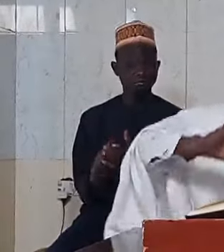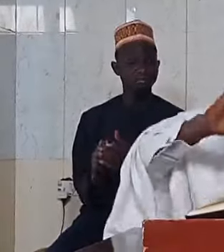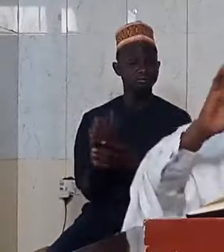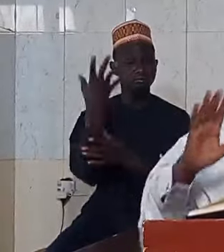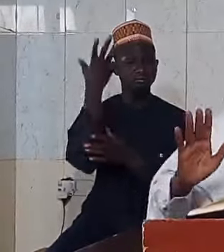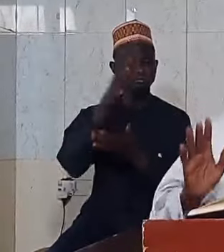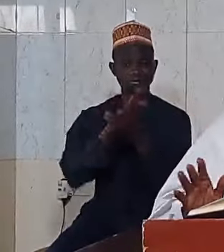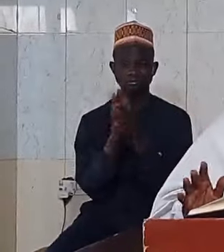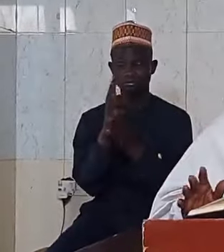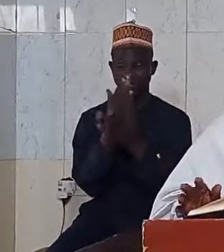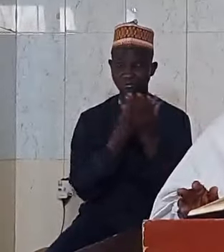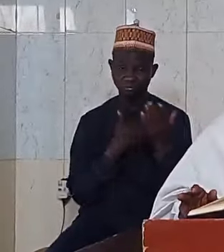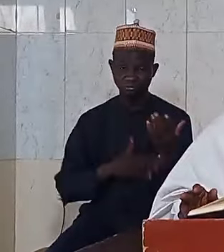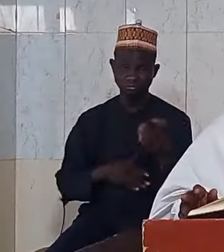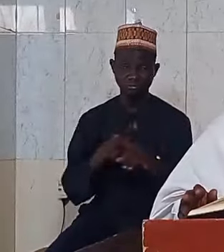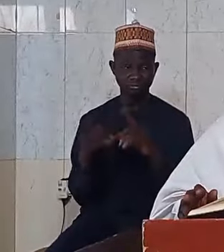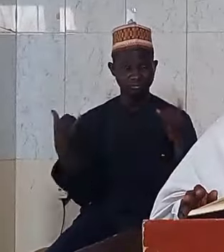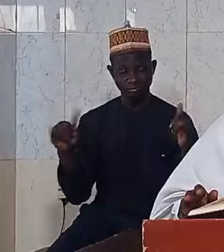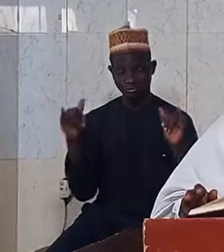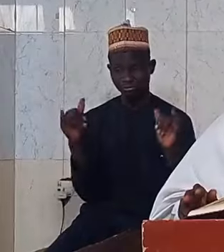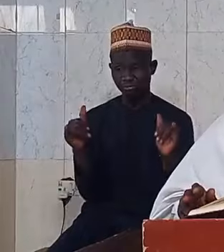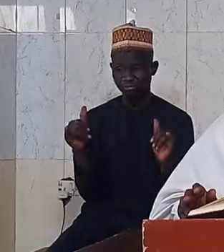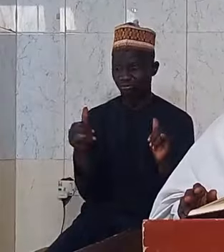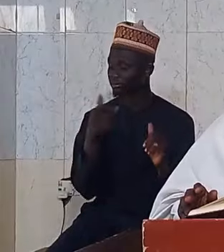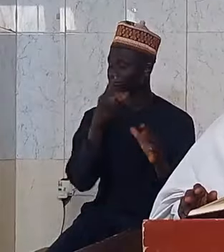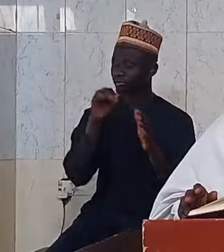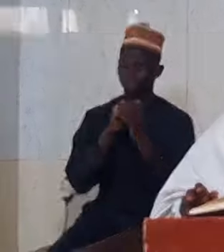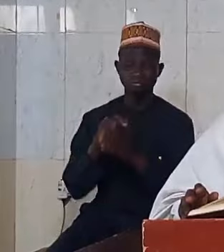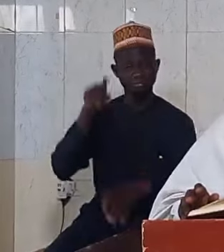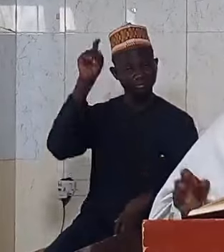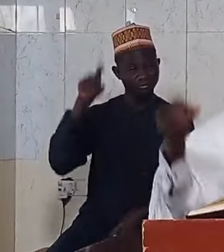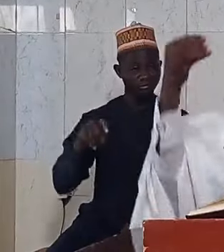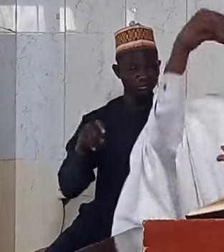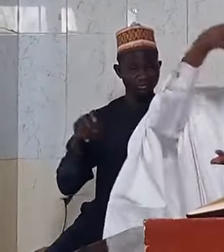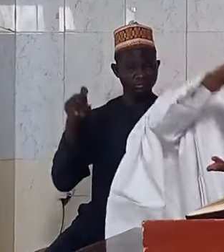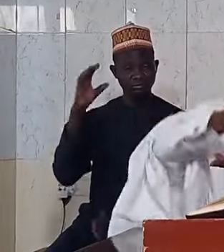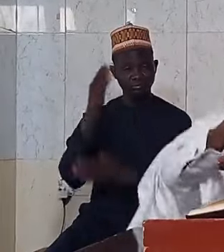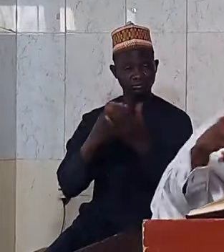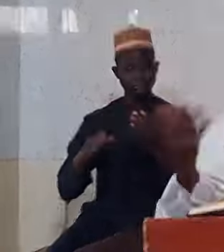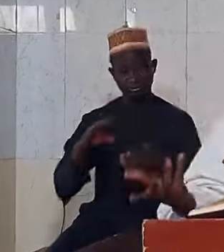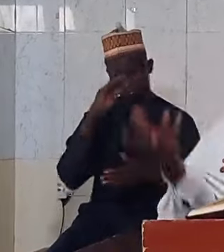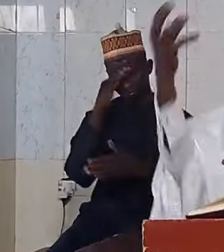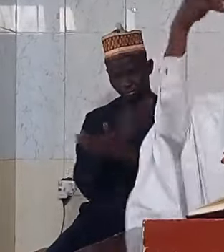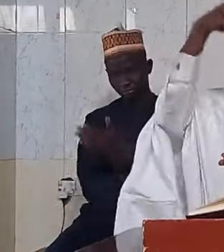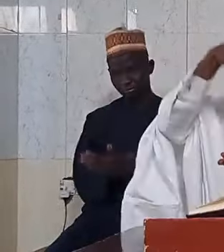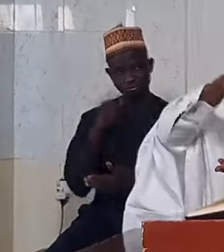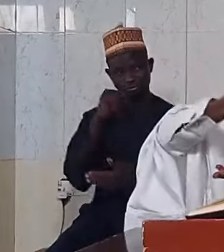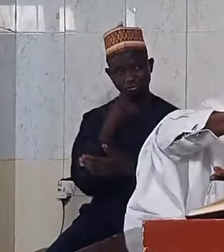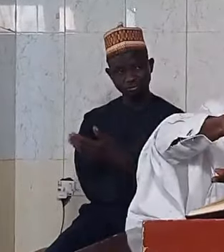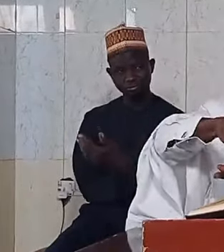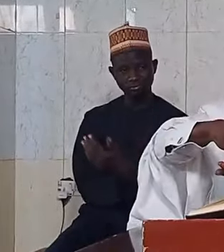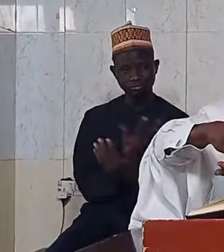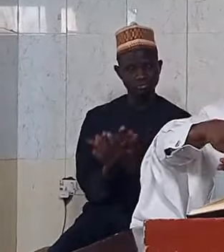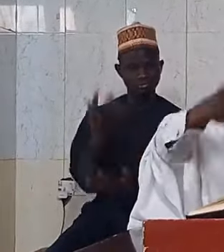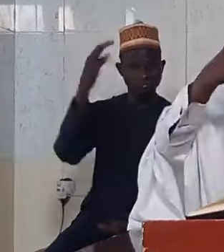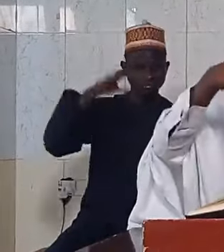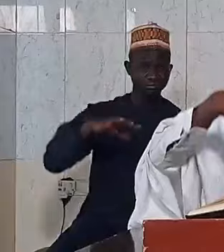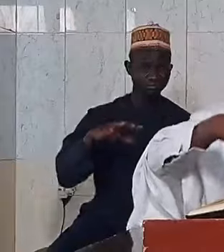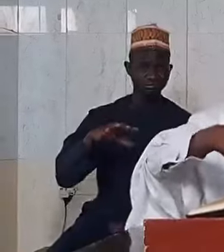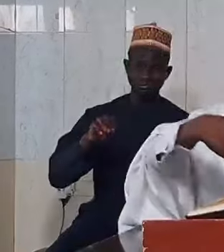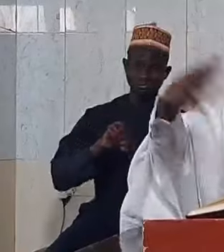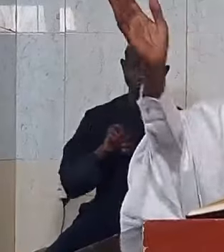har ka zama abin da ka zama amma ka ɗauki buƙatarka ta neman ɗa ko ta neman wani abu ko